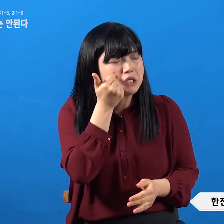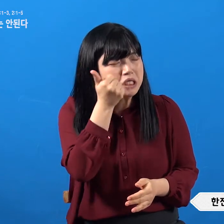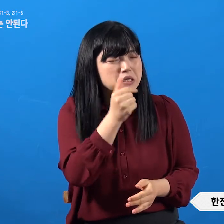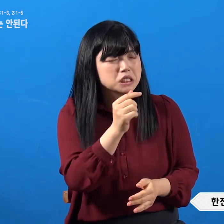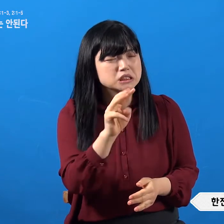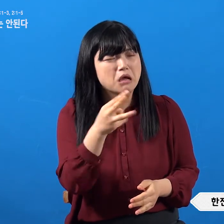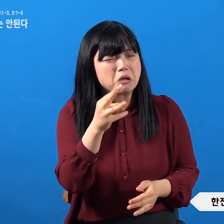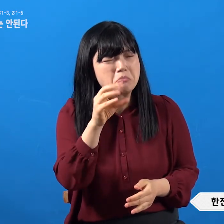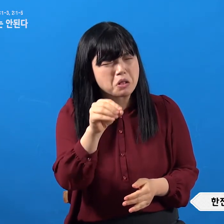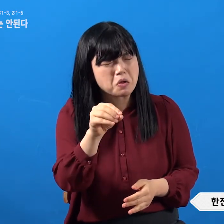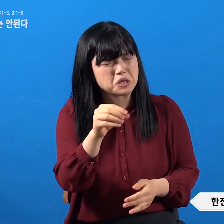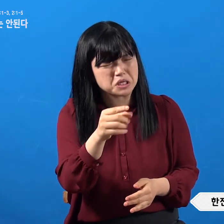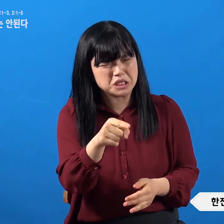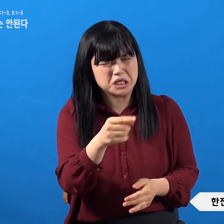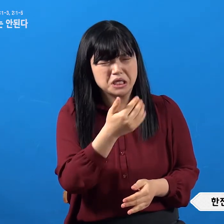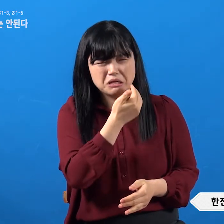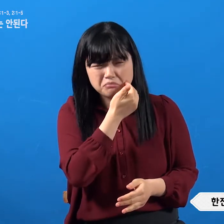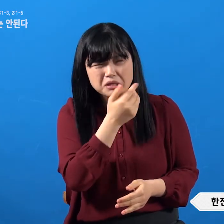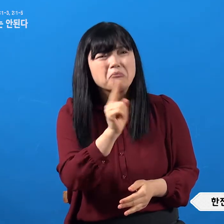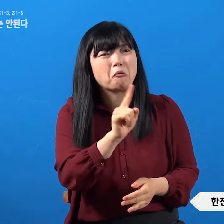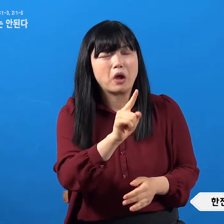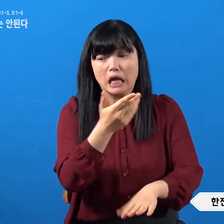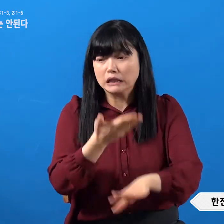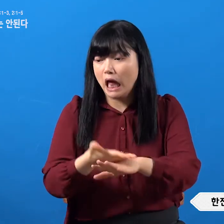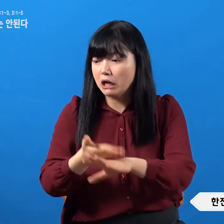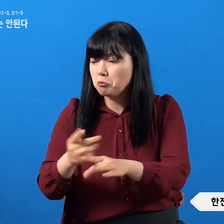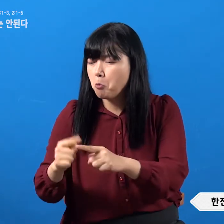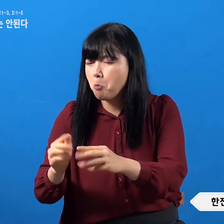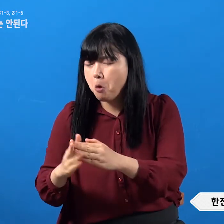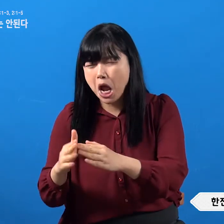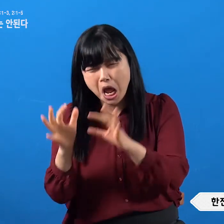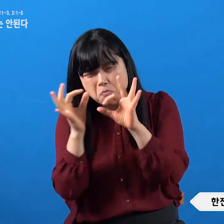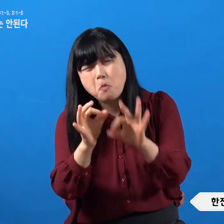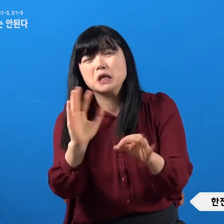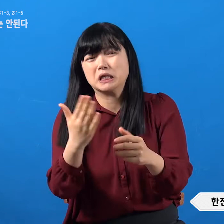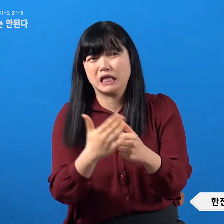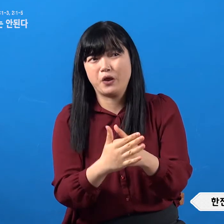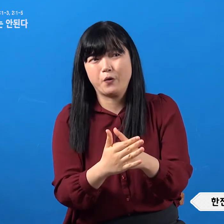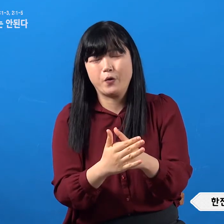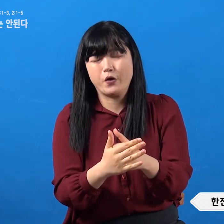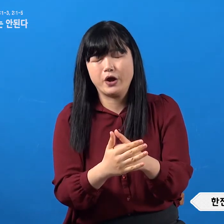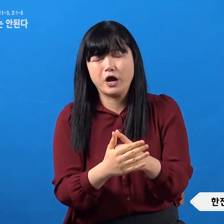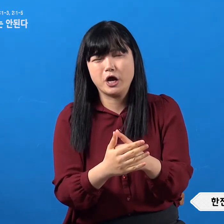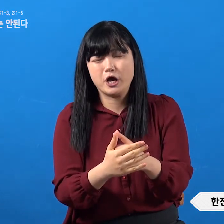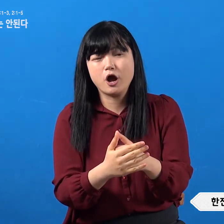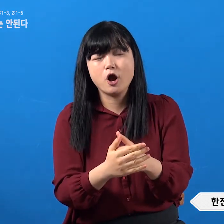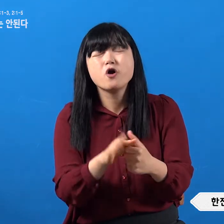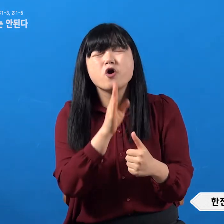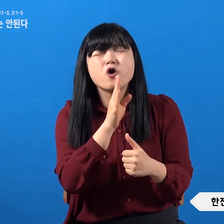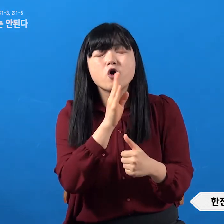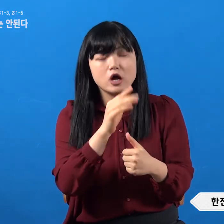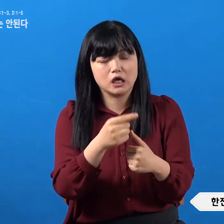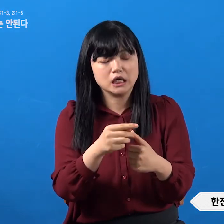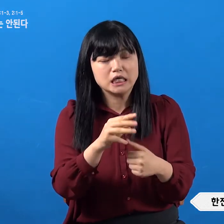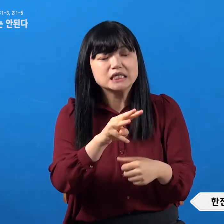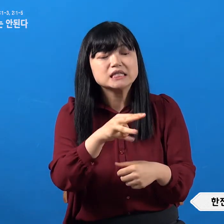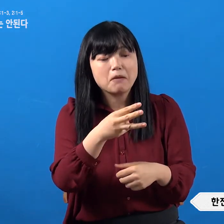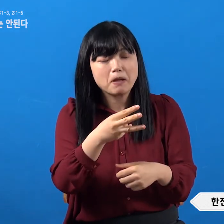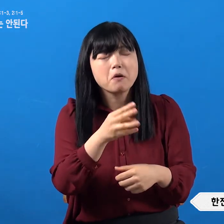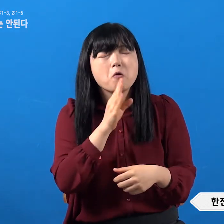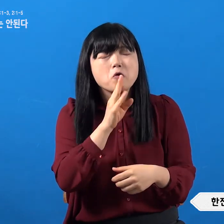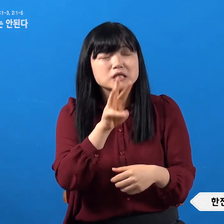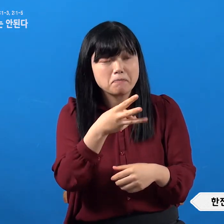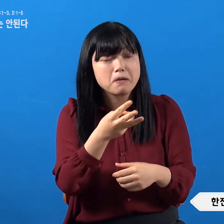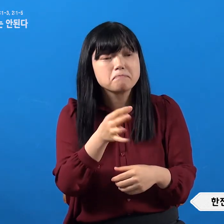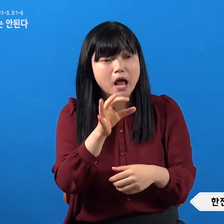면이 서겠습니까? 또 다른 교회들도 다 따라서 그렇게 할 테고, 그러니까 그러지 마시고 여기